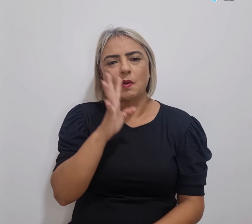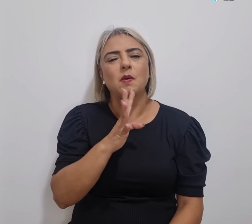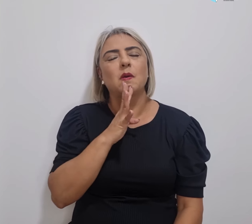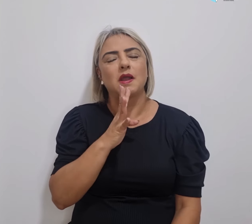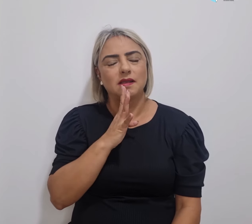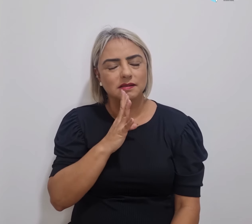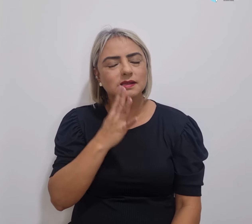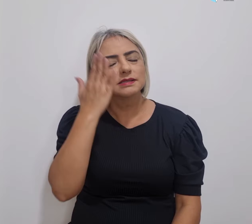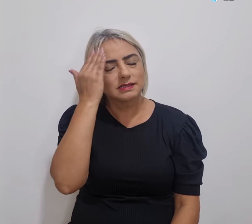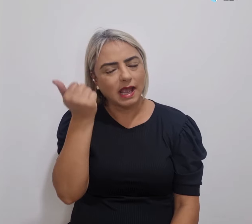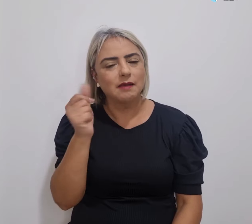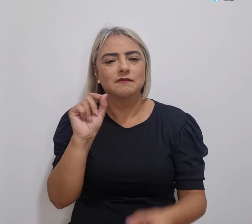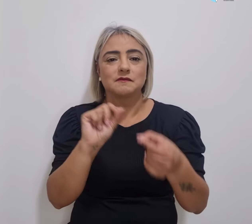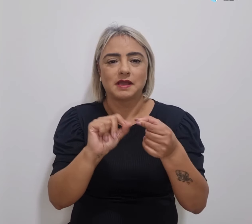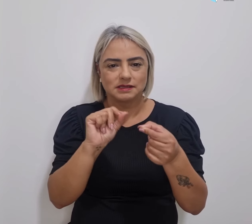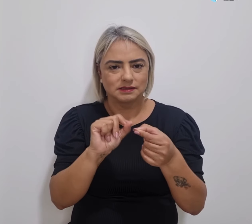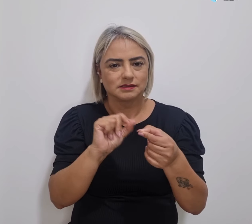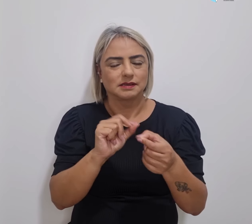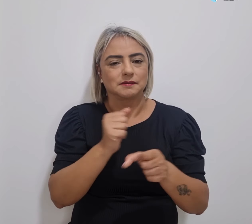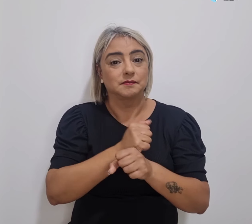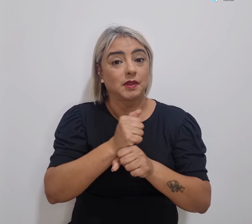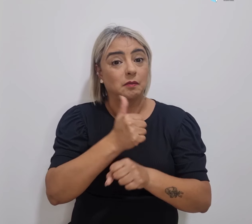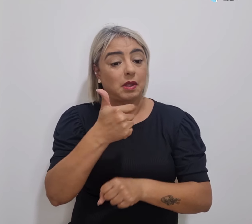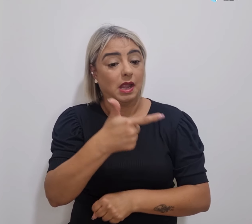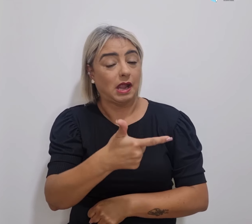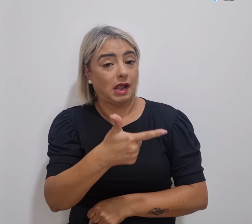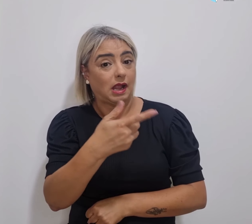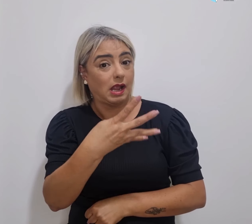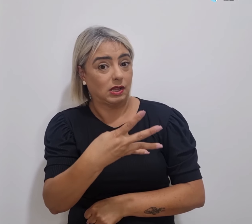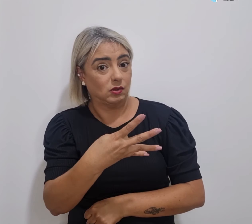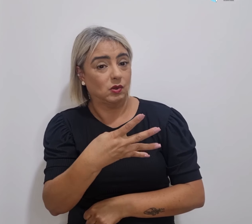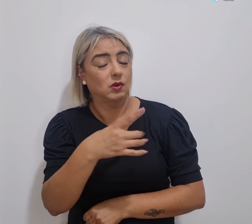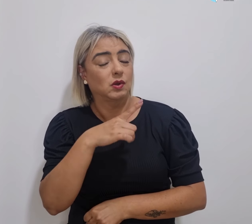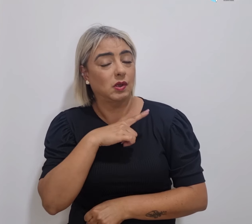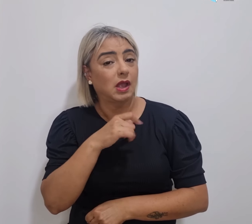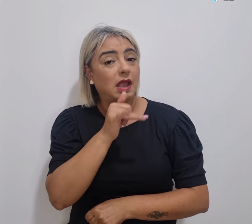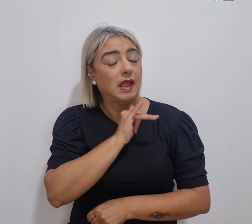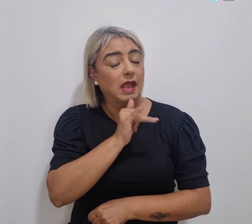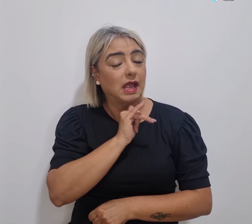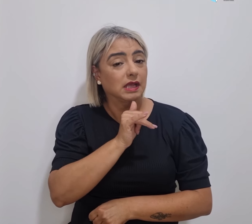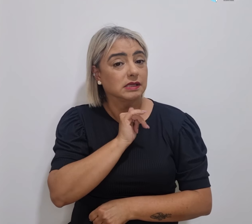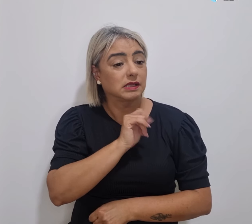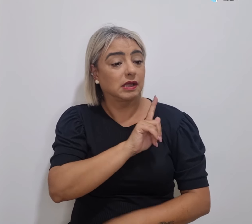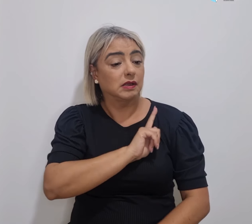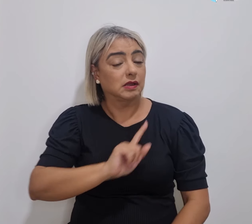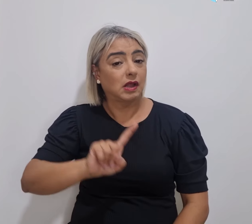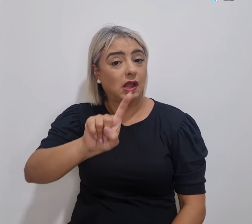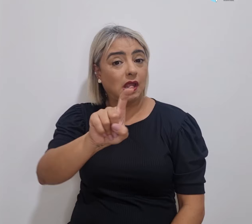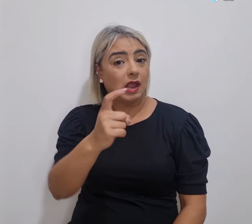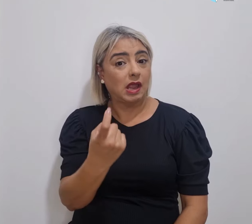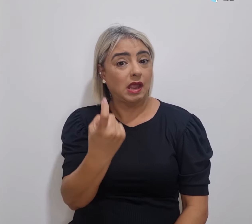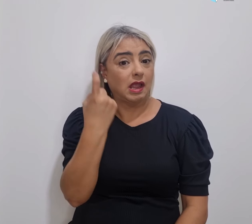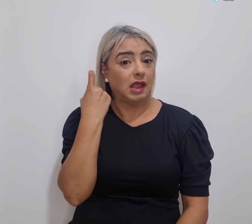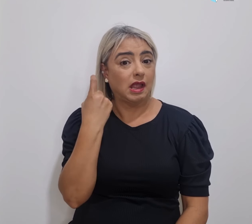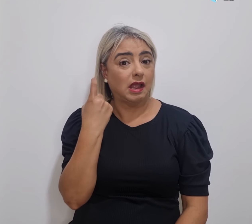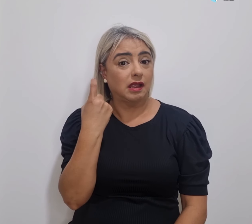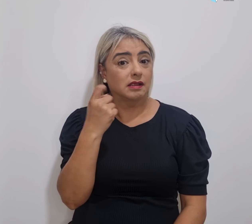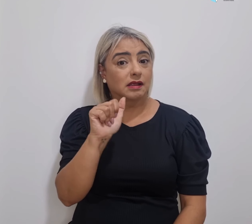-lo. Em 2014, por exemplo, sob a gestão do ex-governador Agnello Queiroz,